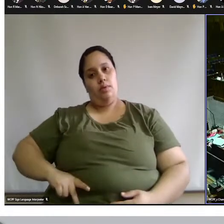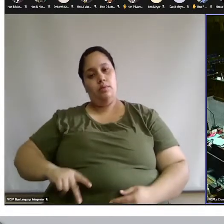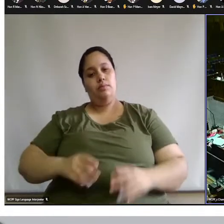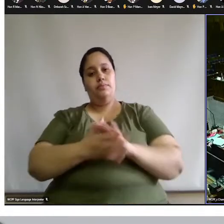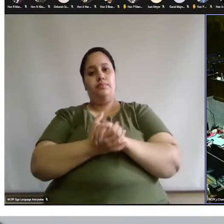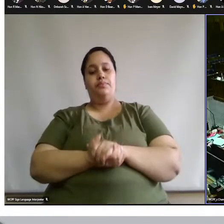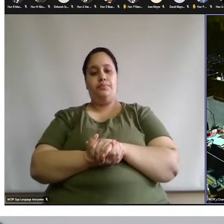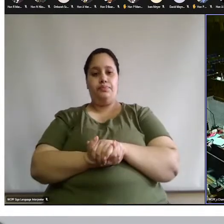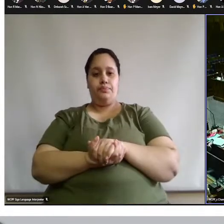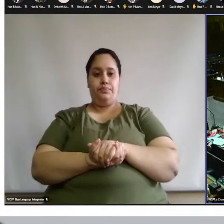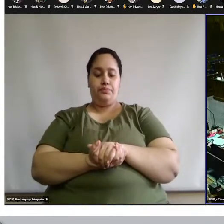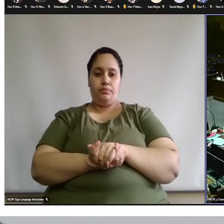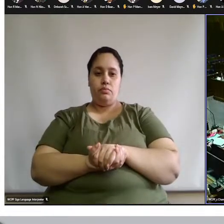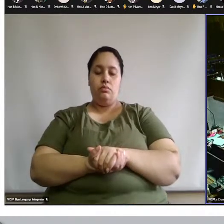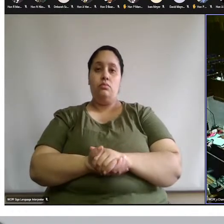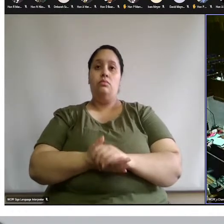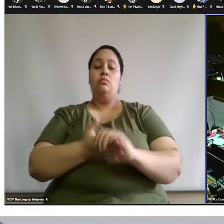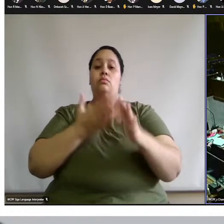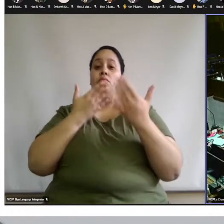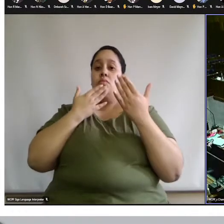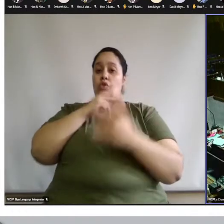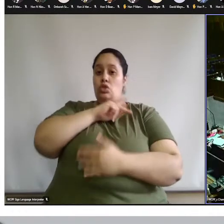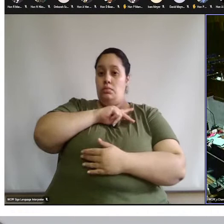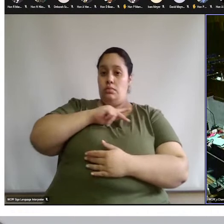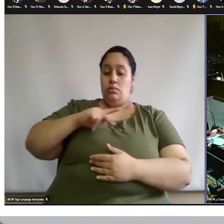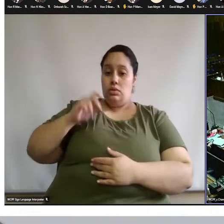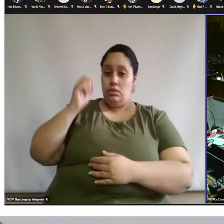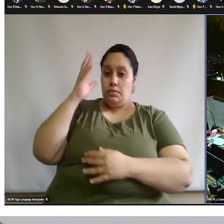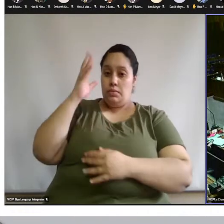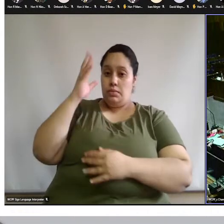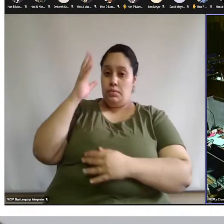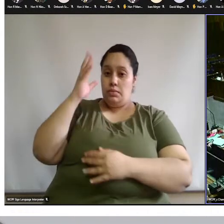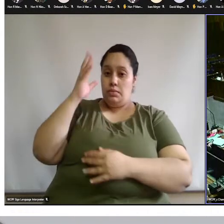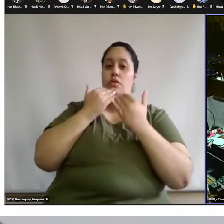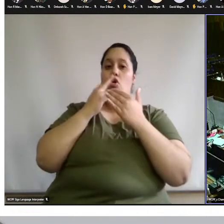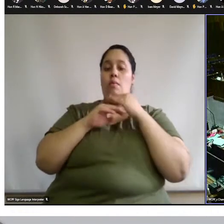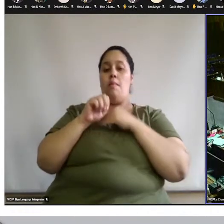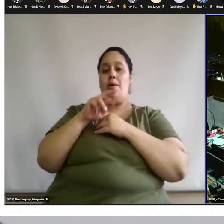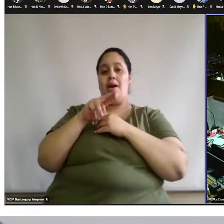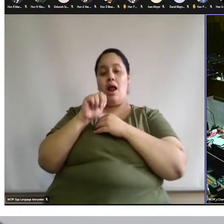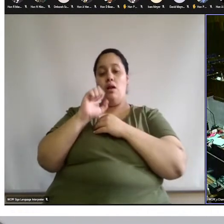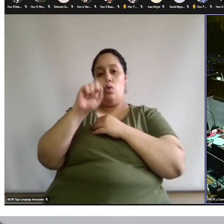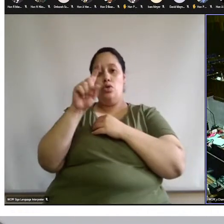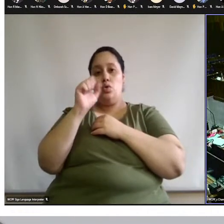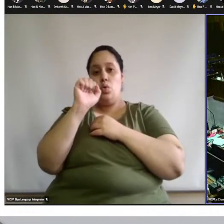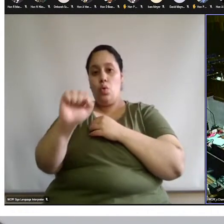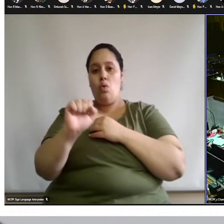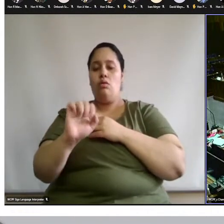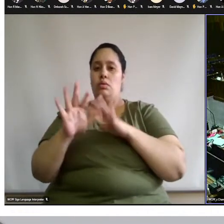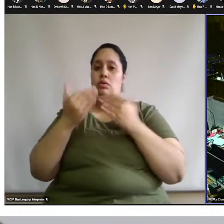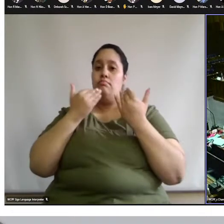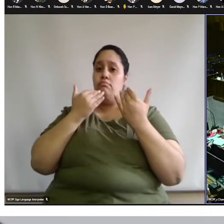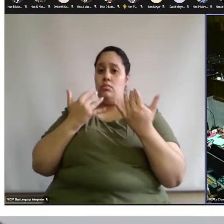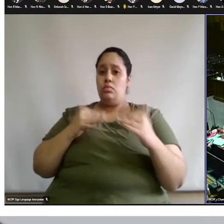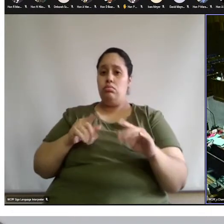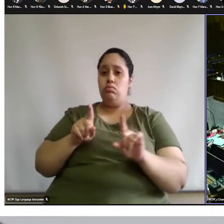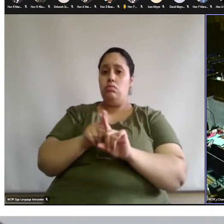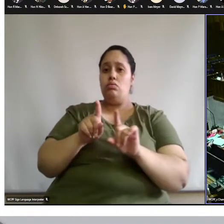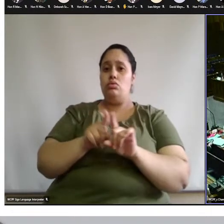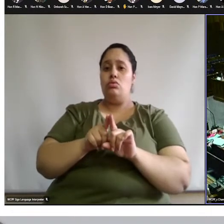Thank you very much, Speaker, and thank you very much to the Honourable Maran for that question. Ek is baie dankbaar dat u